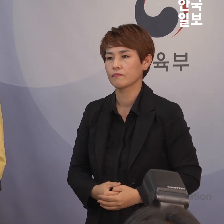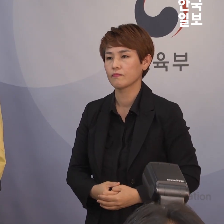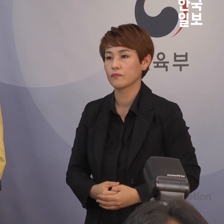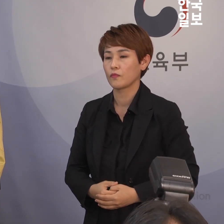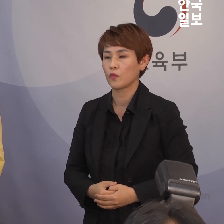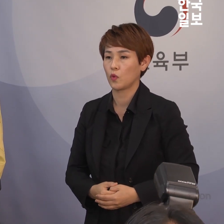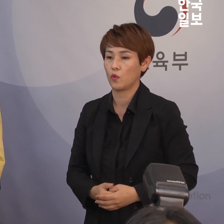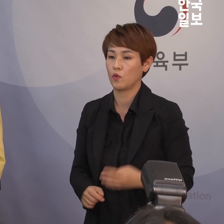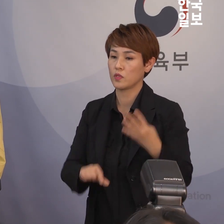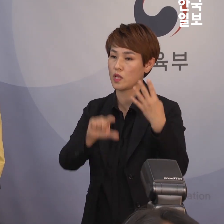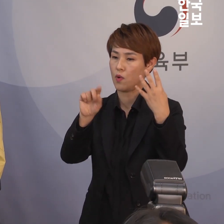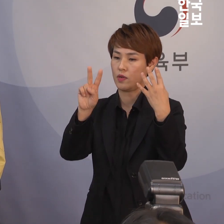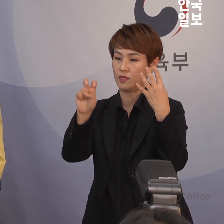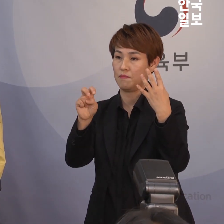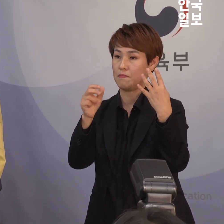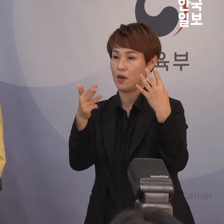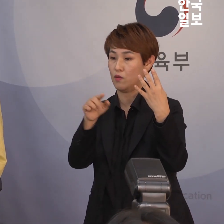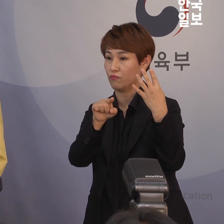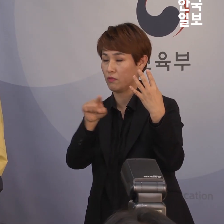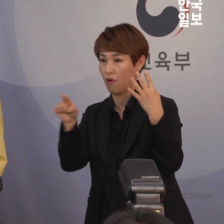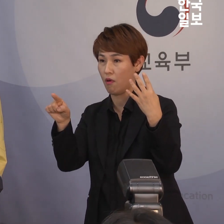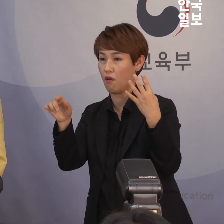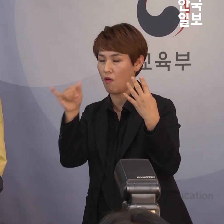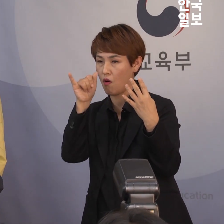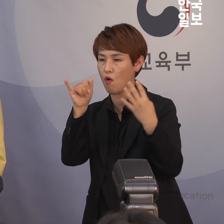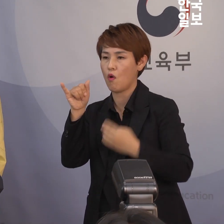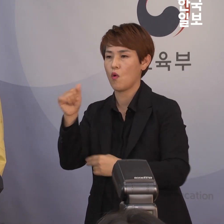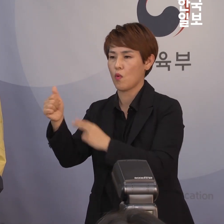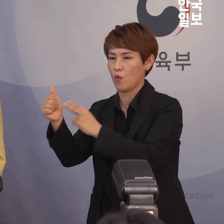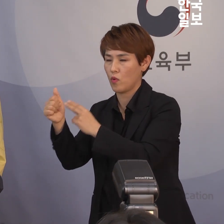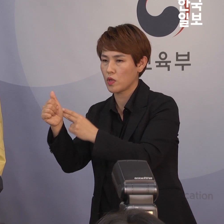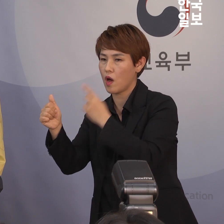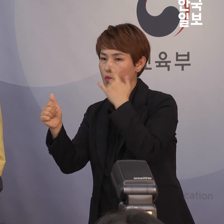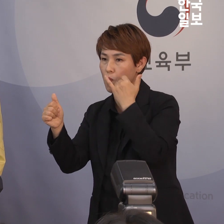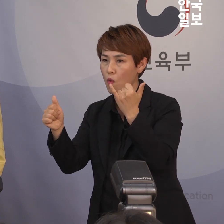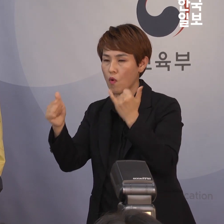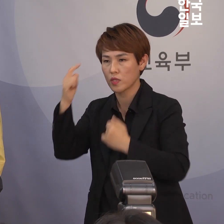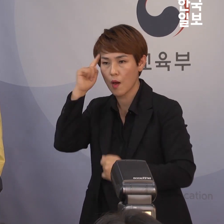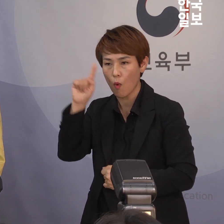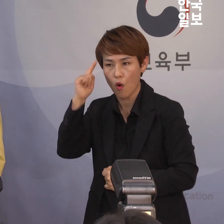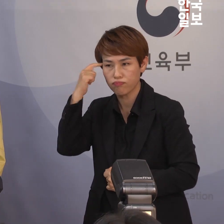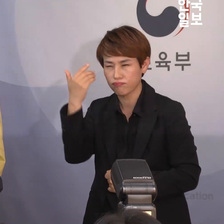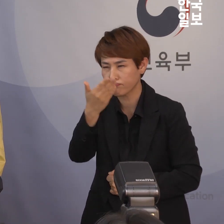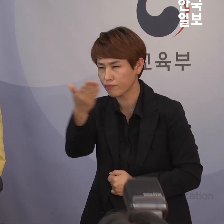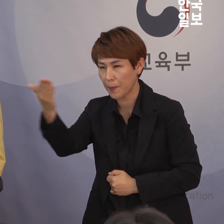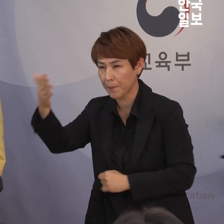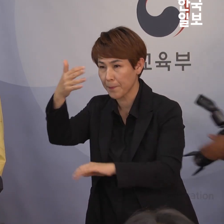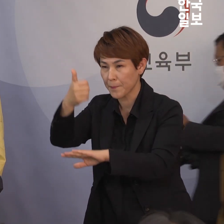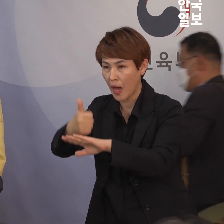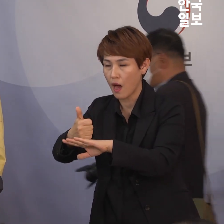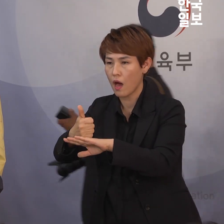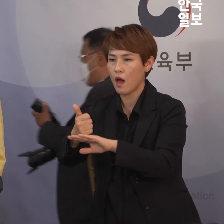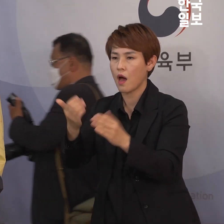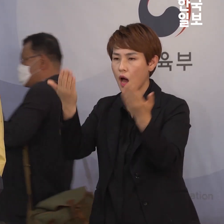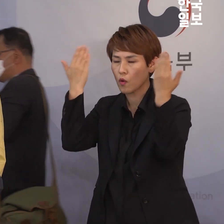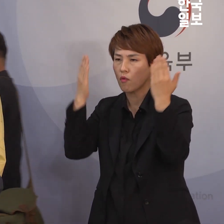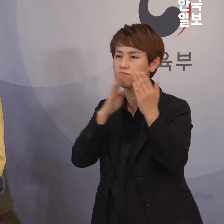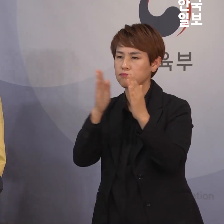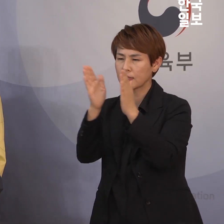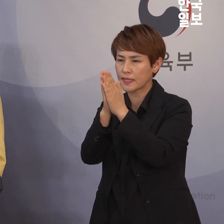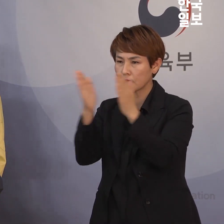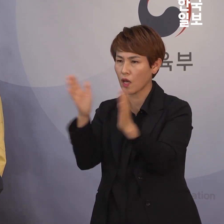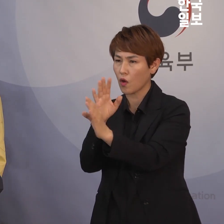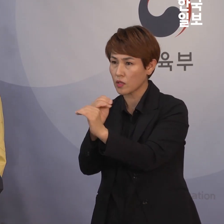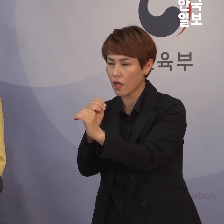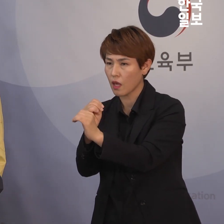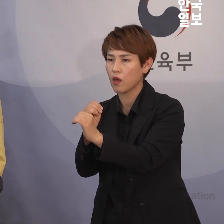또한 4월 28일부터 진행한 교사와 학부모의 의견 수렴 결과 적절한 등교 시점으로